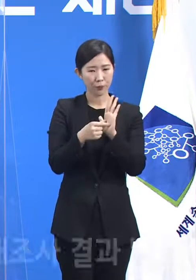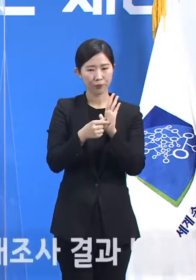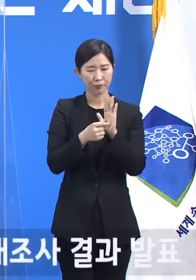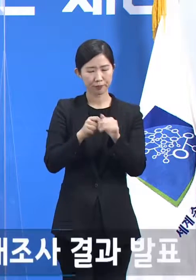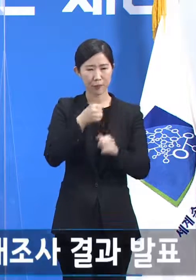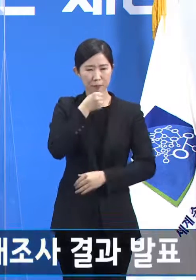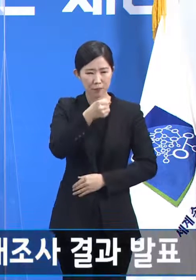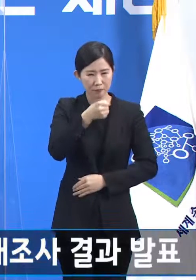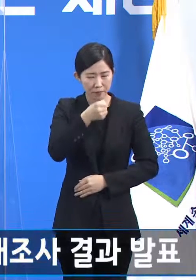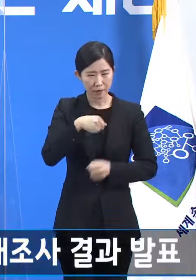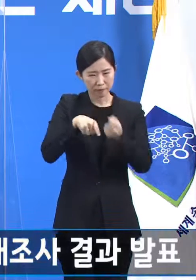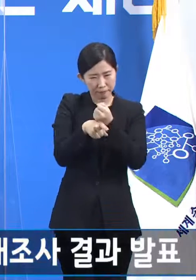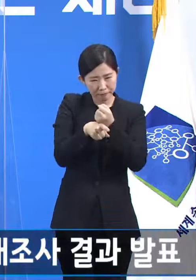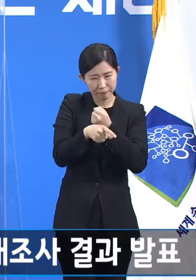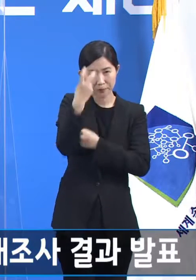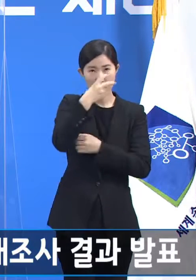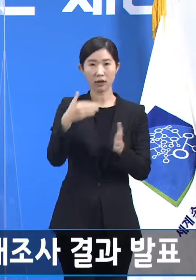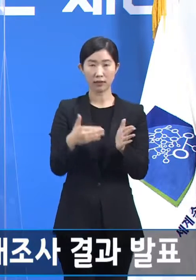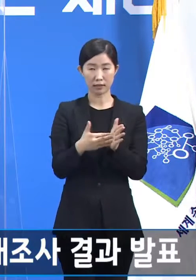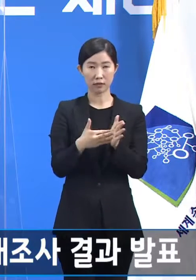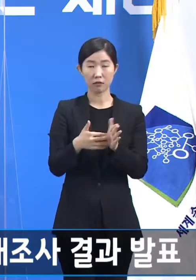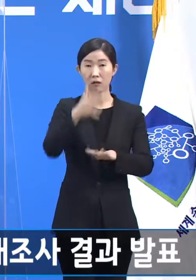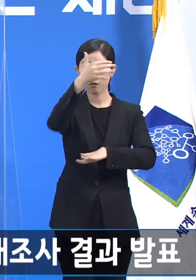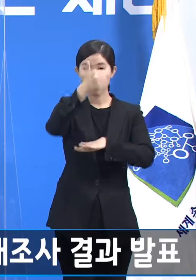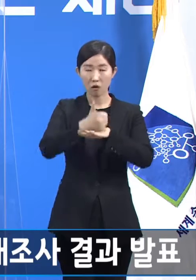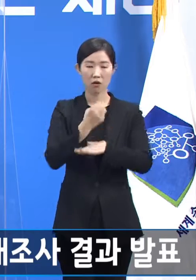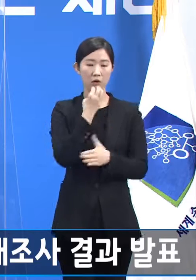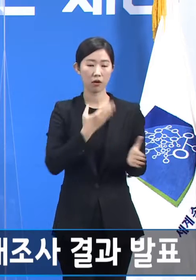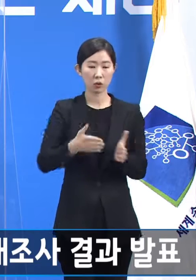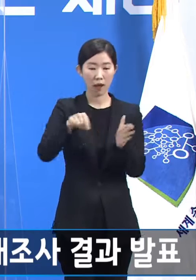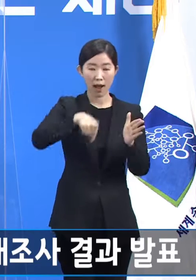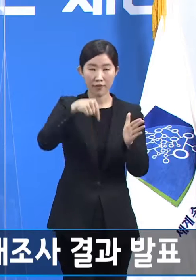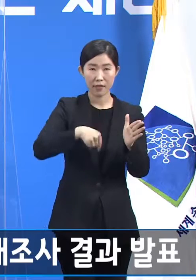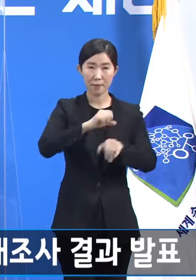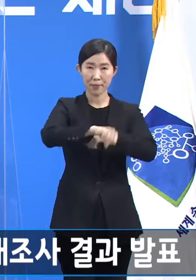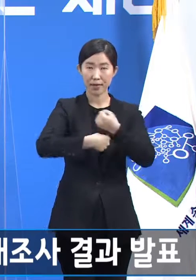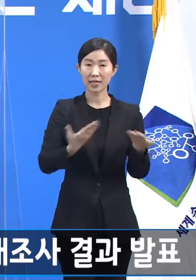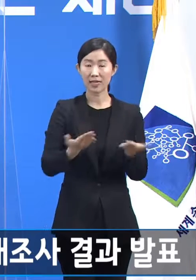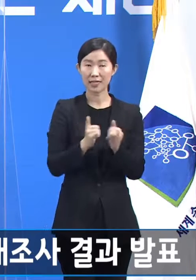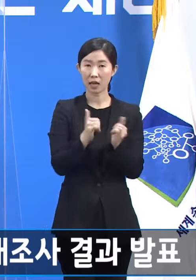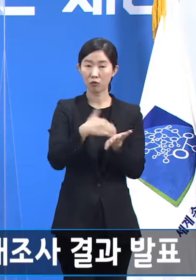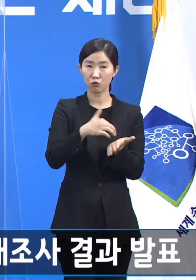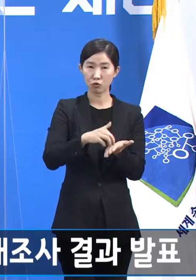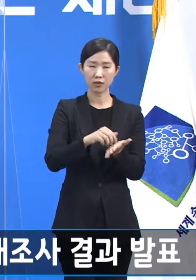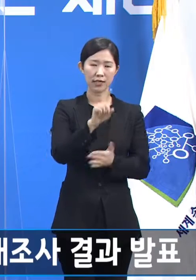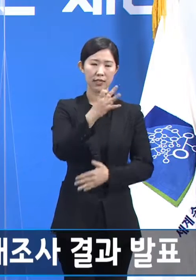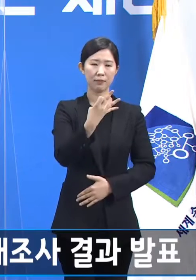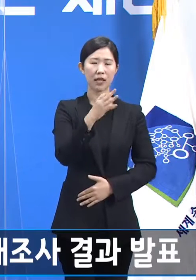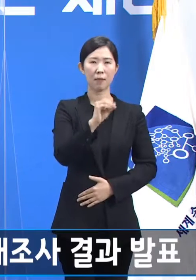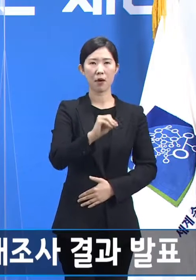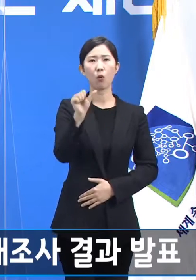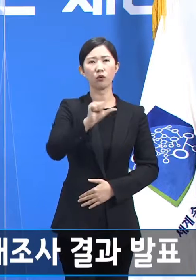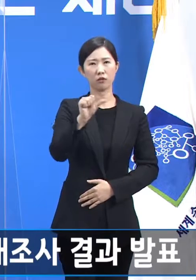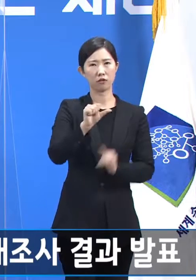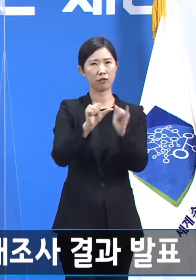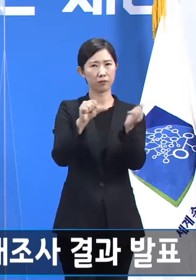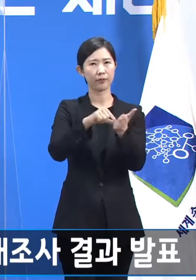조사를 진행하였습니다. 그 결과 도내 프리랜서의 숫자는 약 14만 5천여 명으로